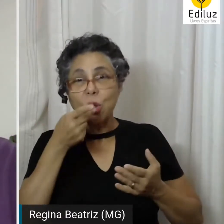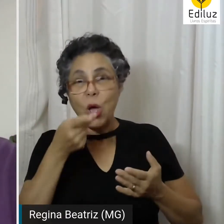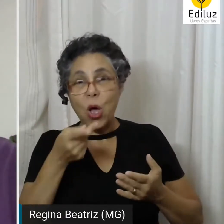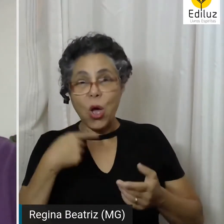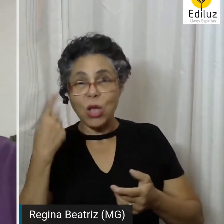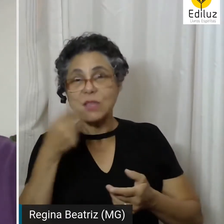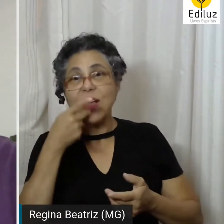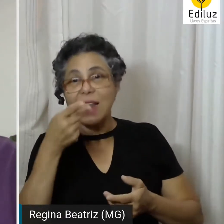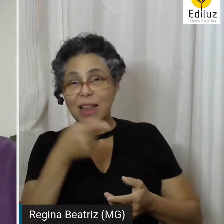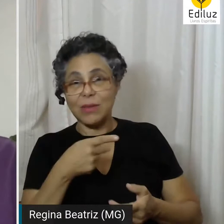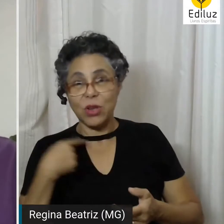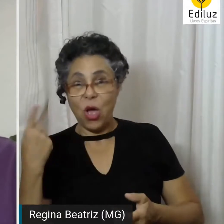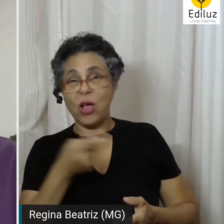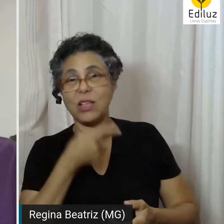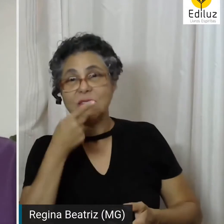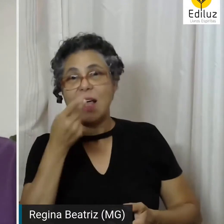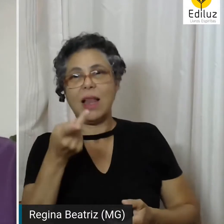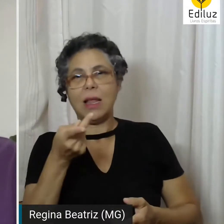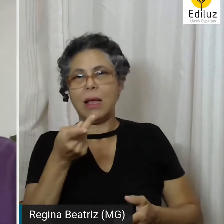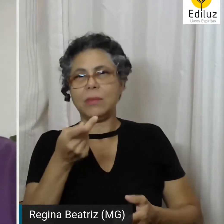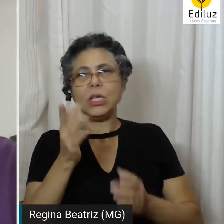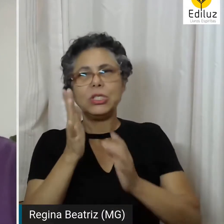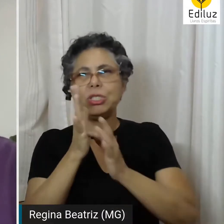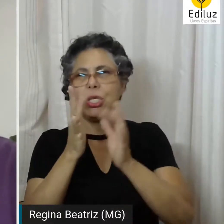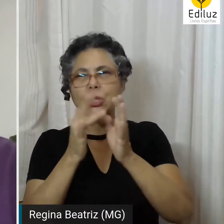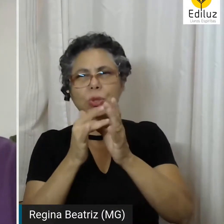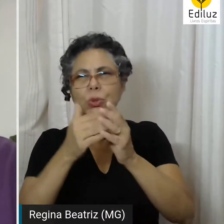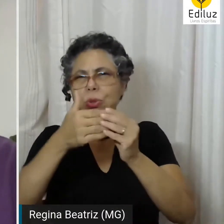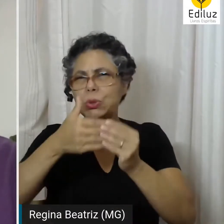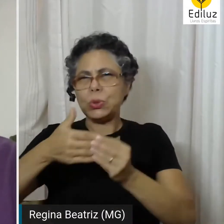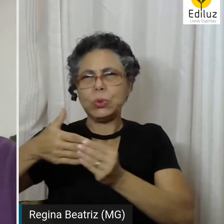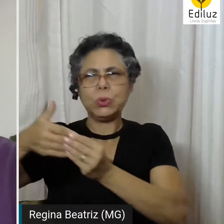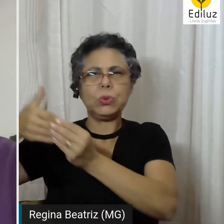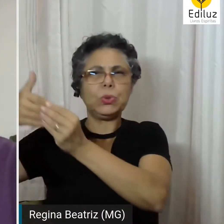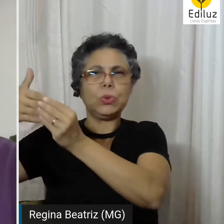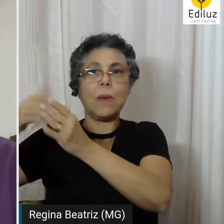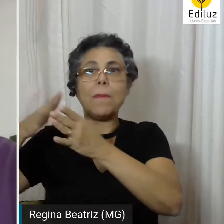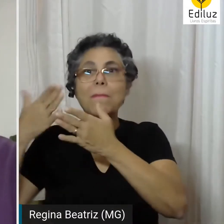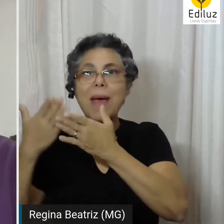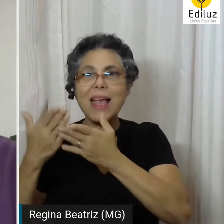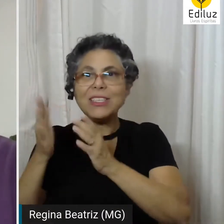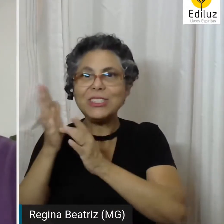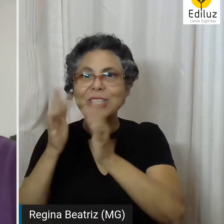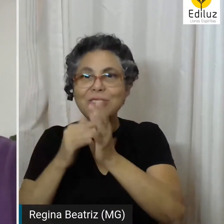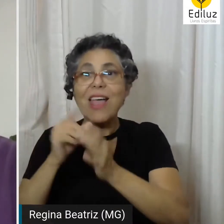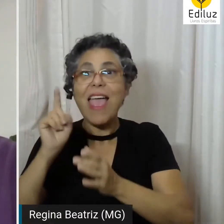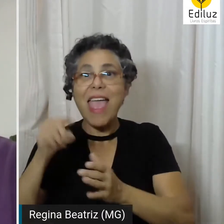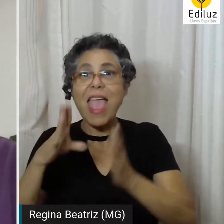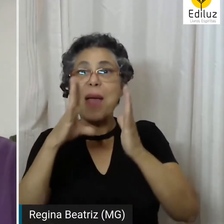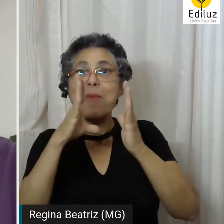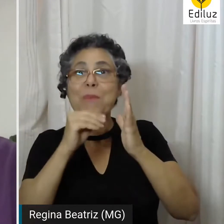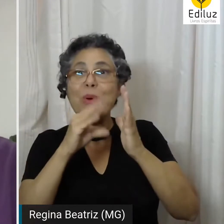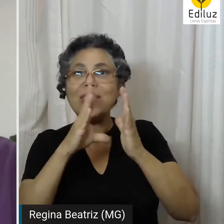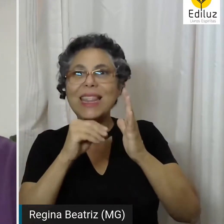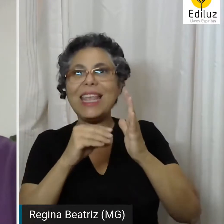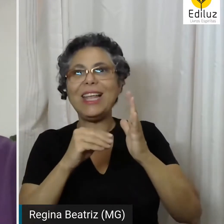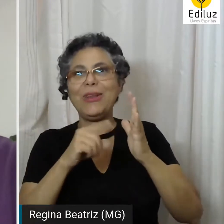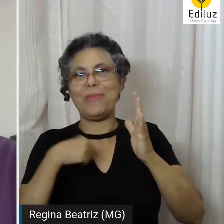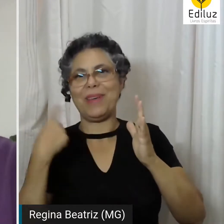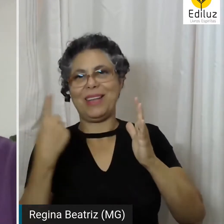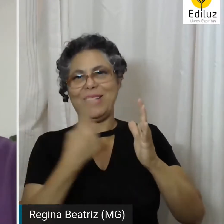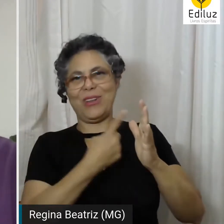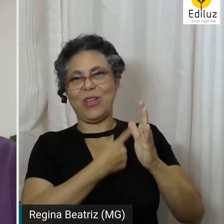Jesus. E ela traz Jesus como um modelo acessível a toda a humanidade